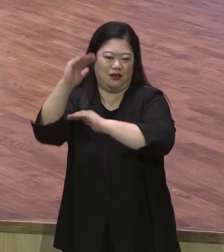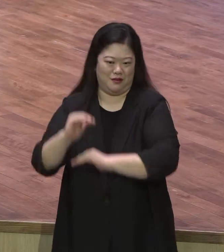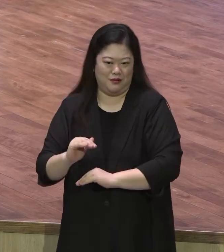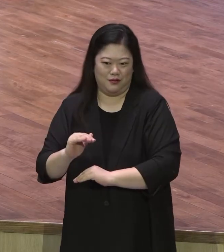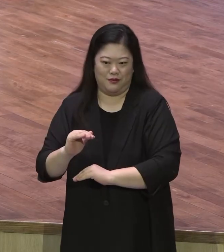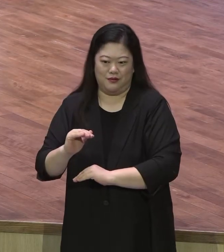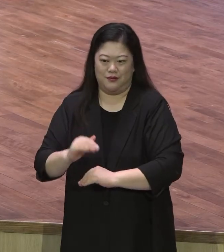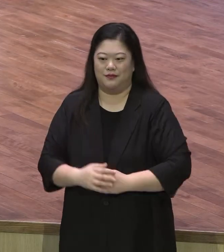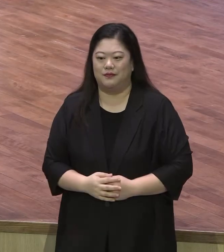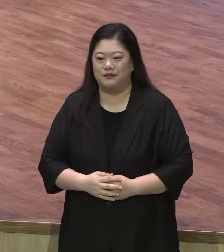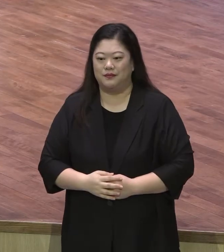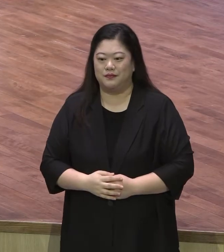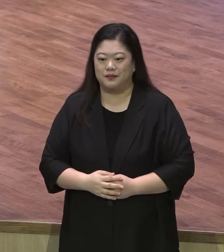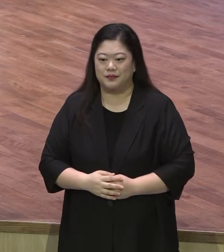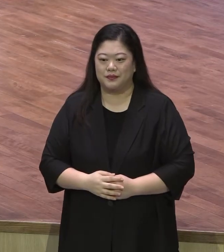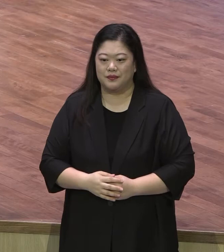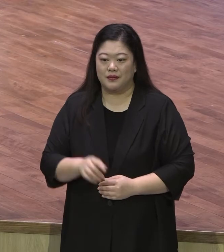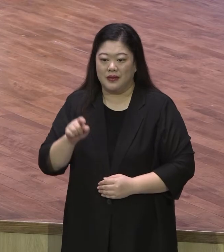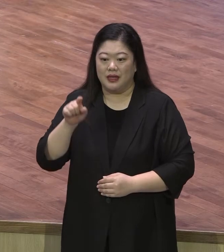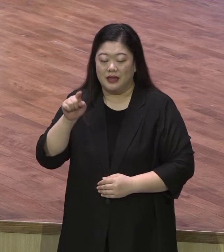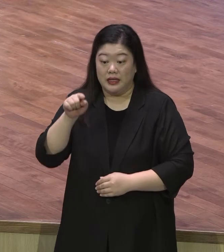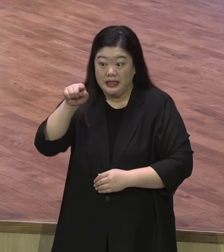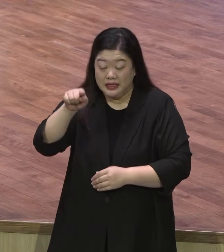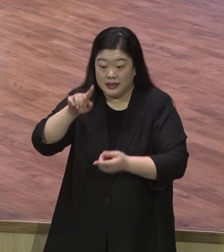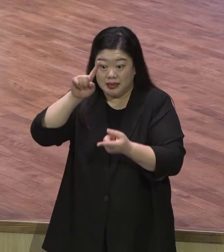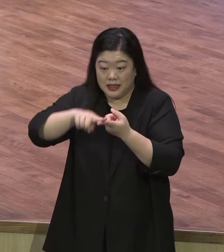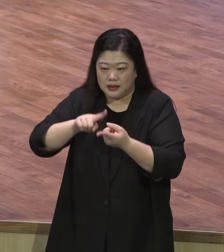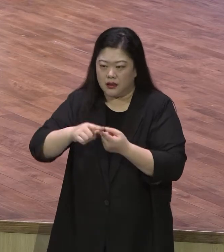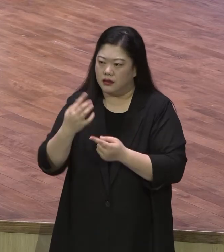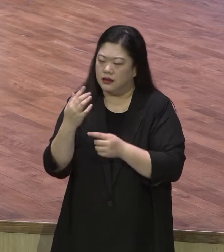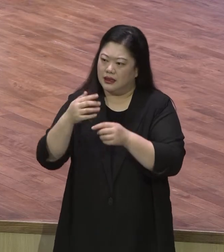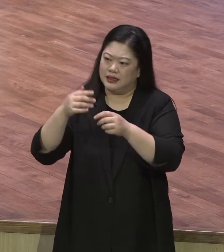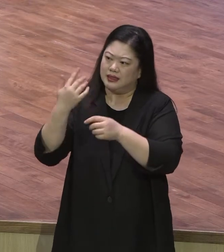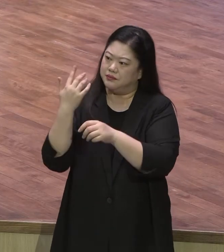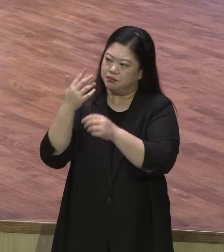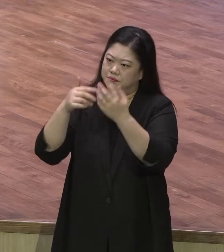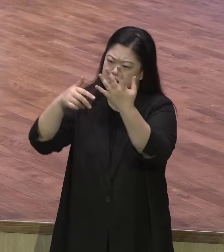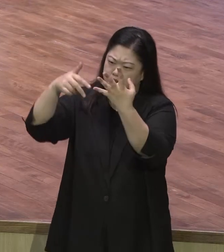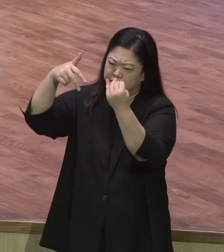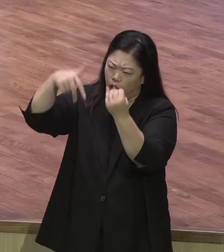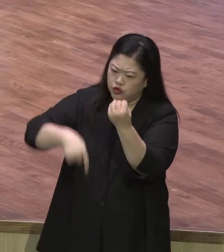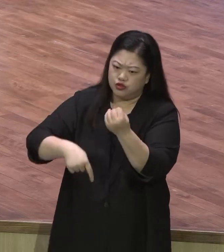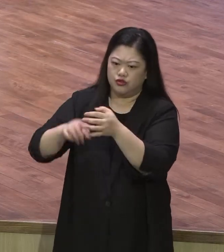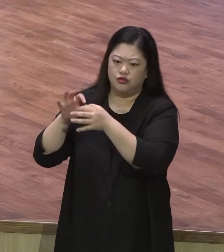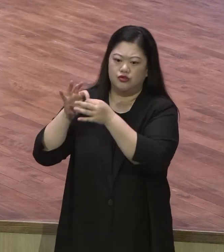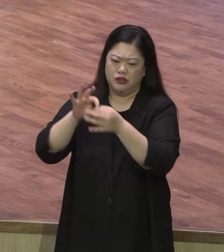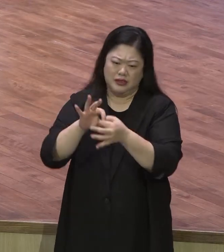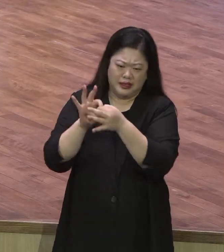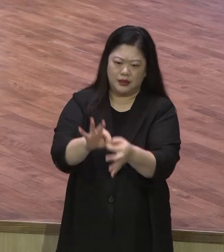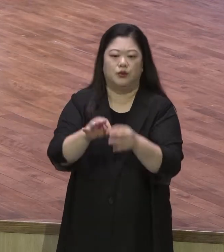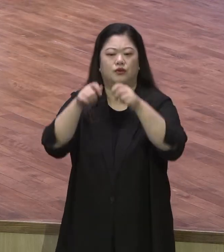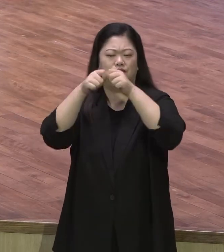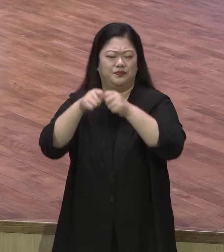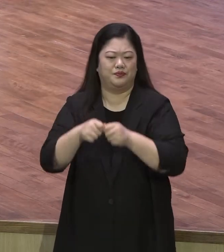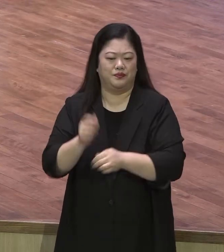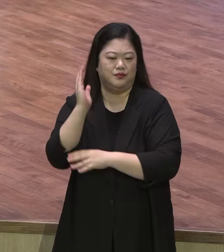것을 구체적으로 그렇게 해주신 메시지입니다. 특별히 이 메시지를